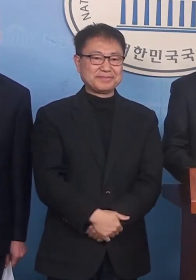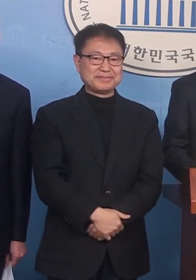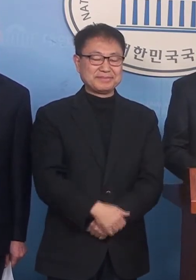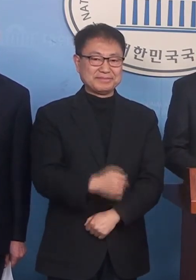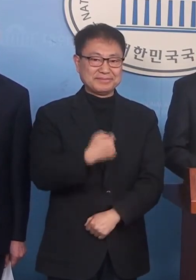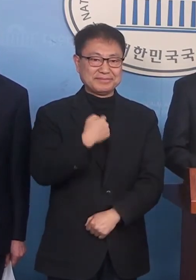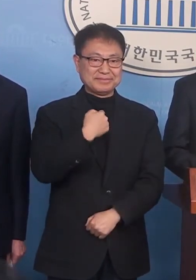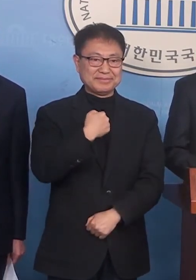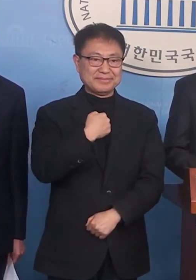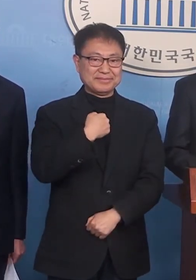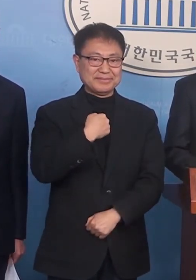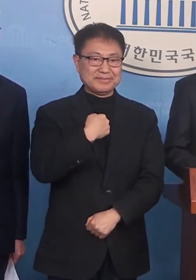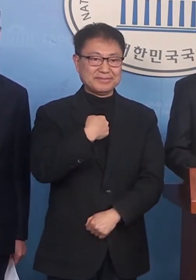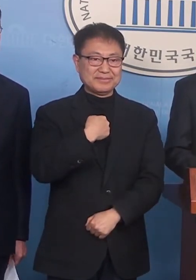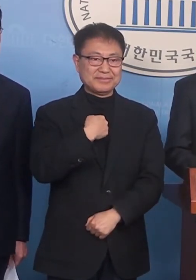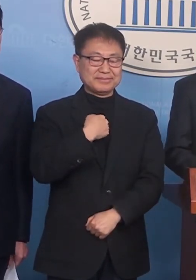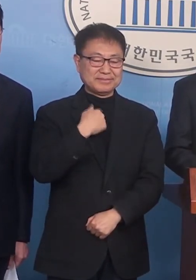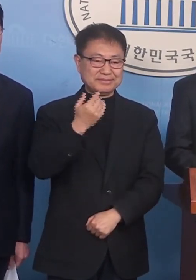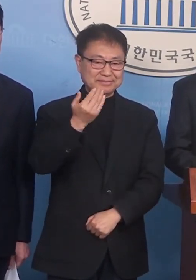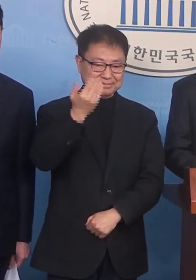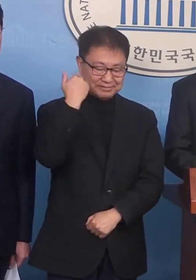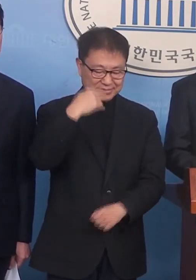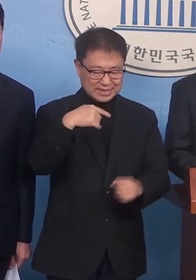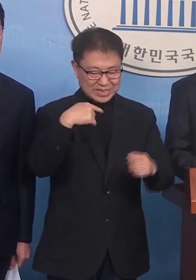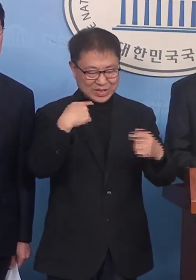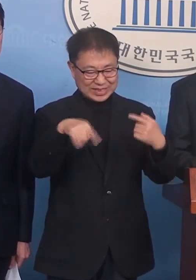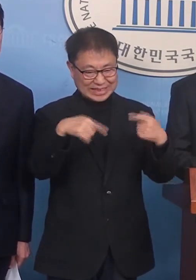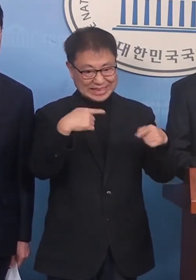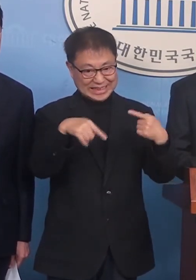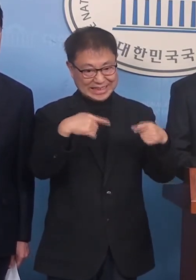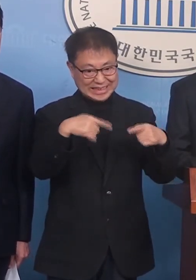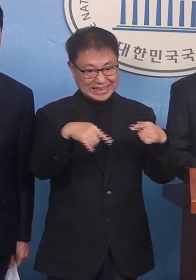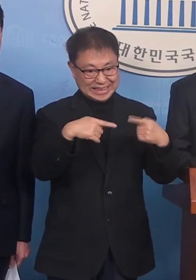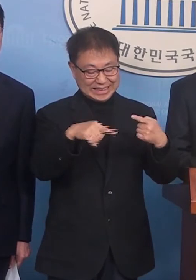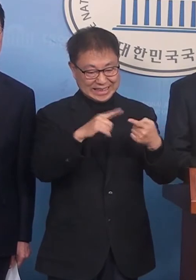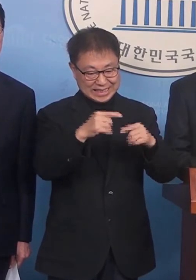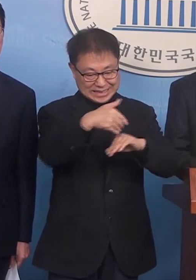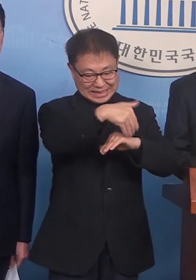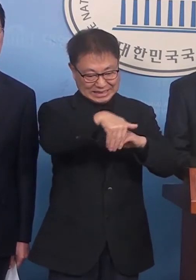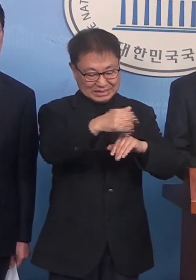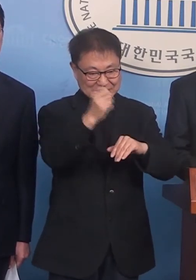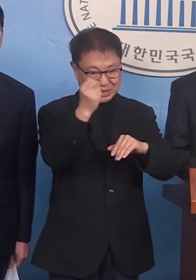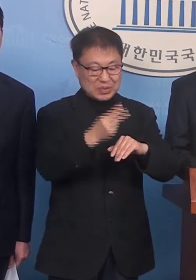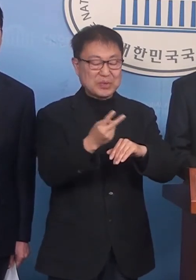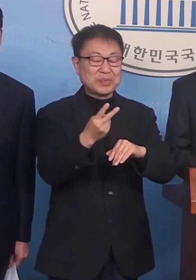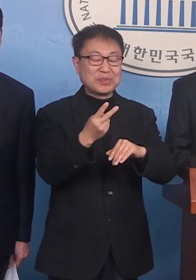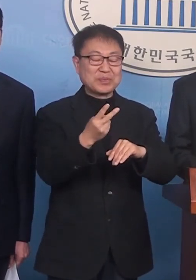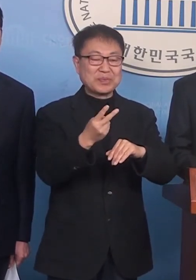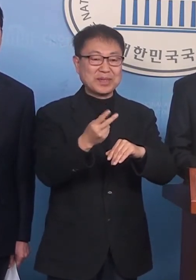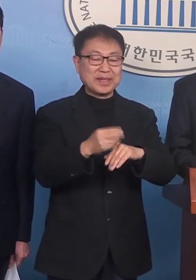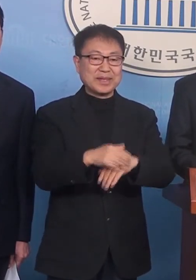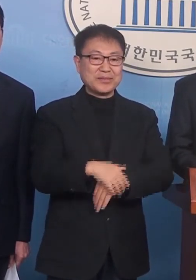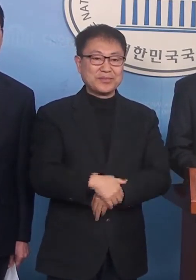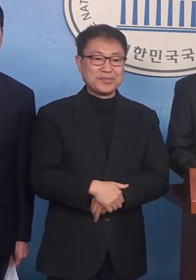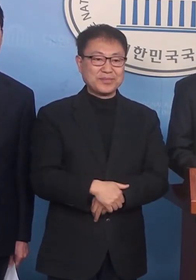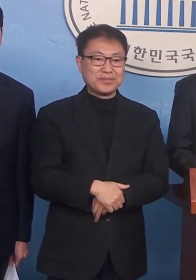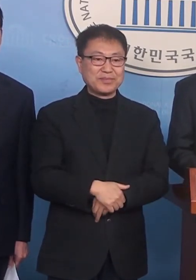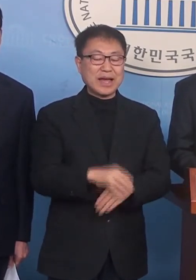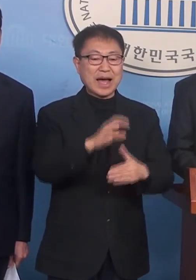드립니다. 저는 한때 정치 참여를 기획하고